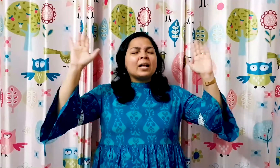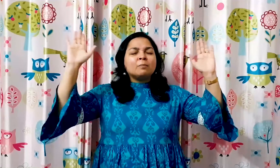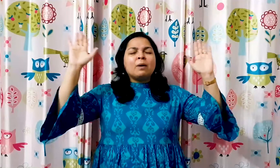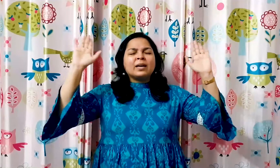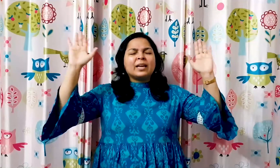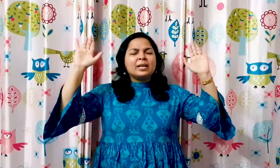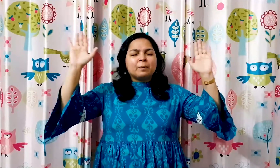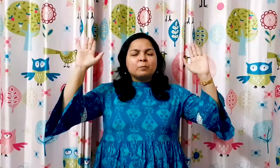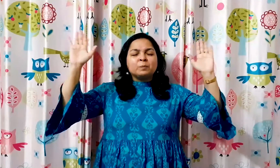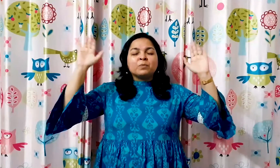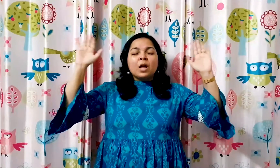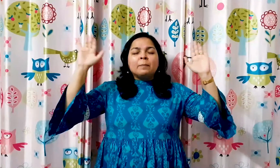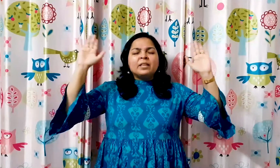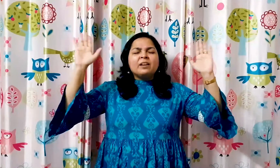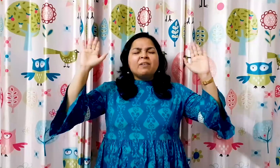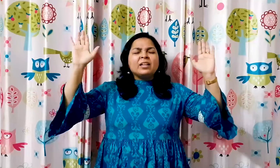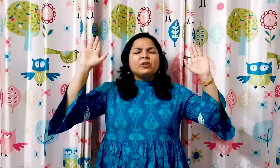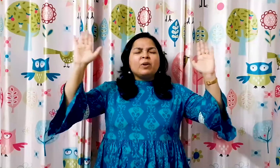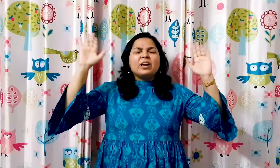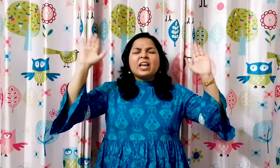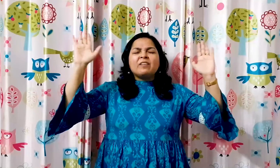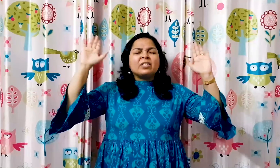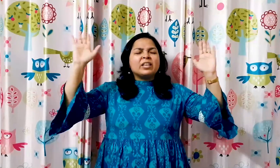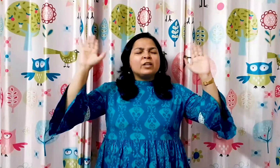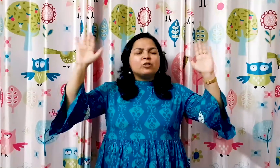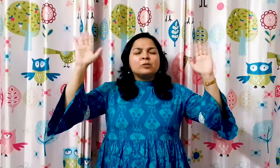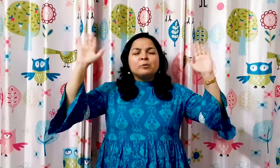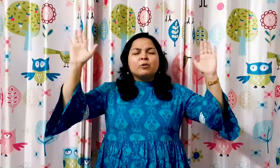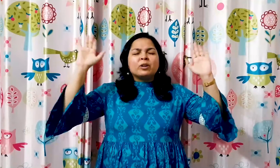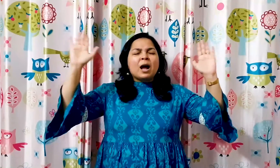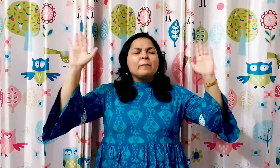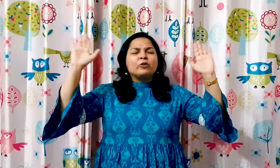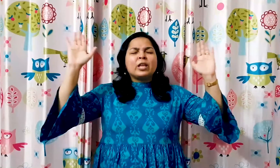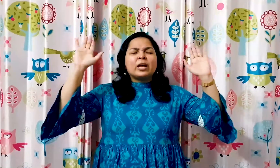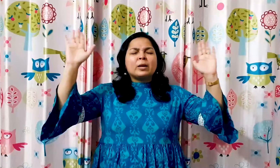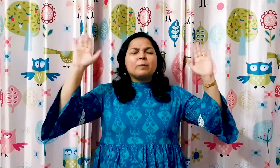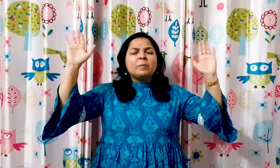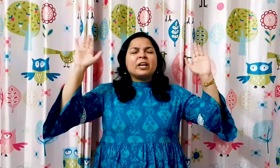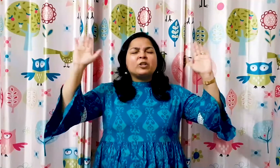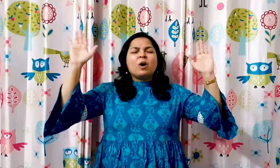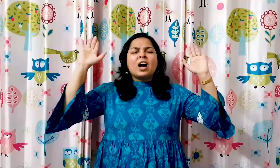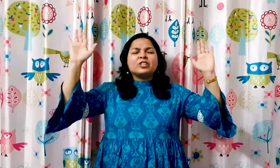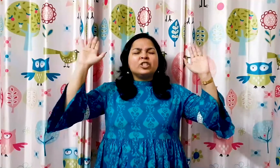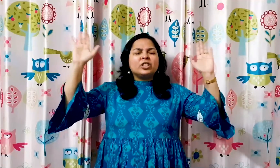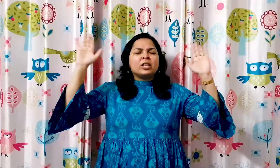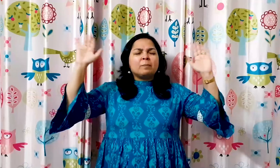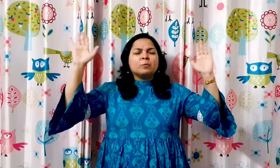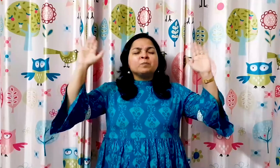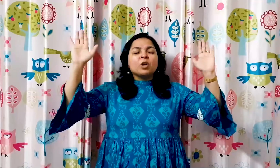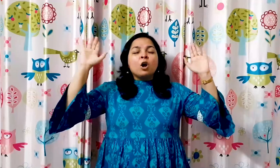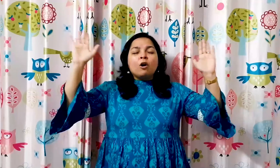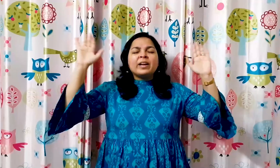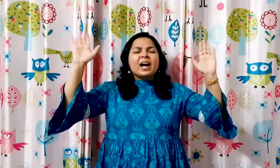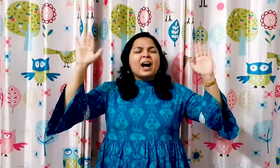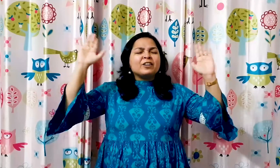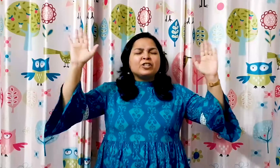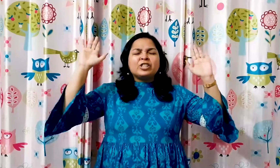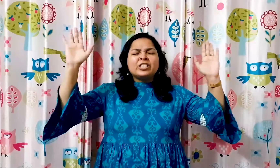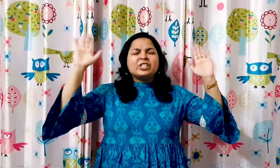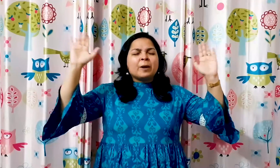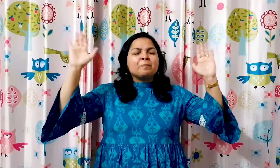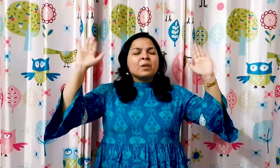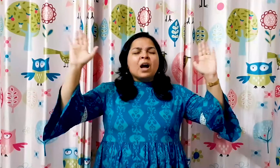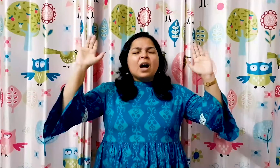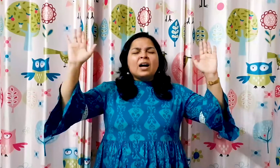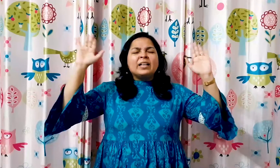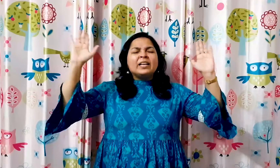आपकी आत्मा के लिए प्रभु धन्यवाद देते हर एक जो इस प्रोग्राम को देख रहे हैं मैं कितनी आशीषित करूँ और एक